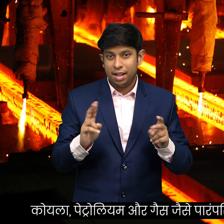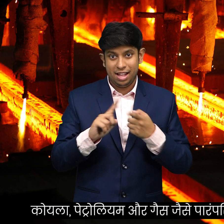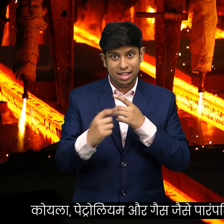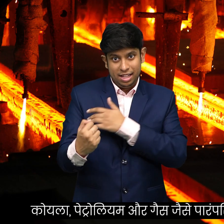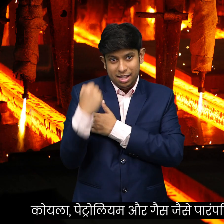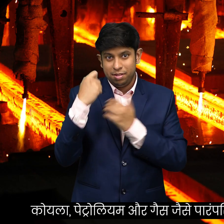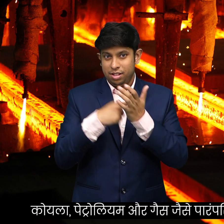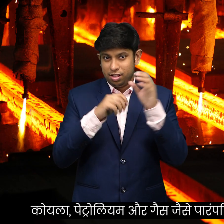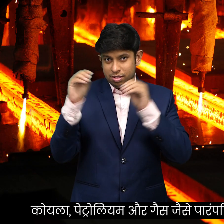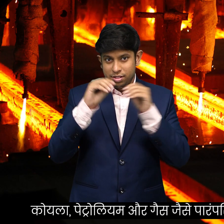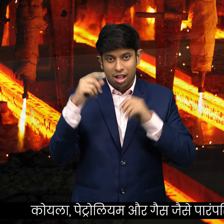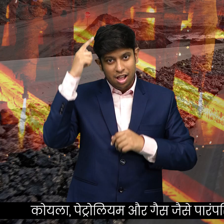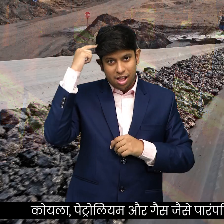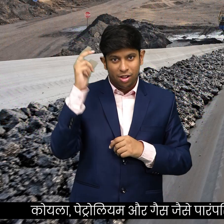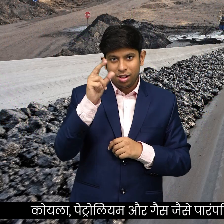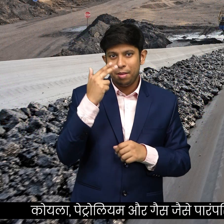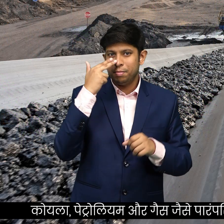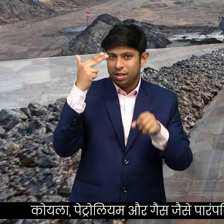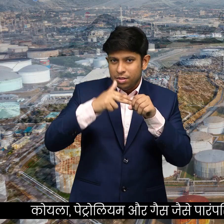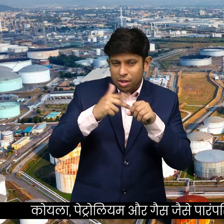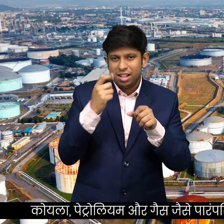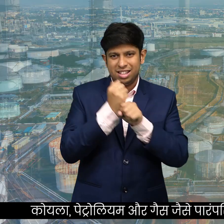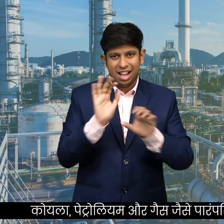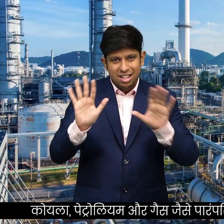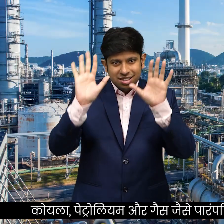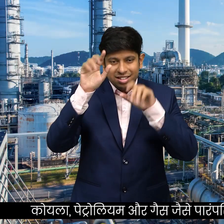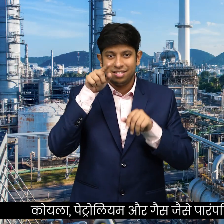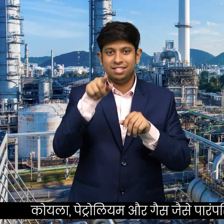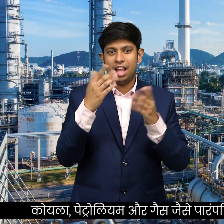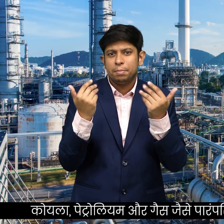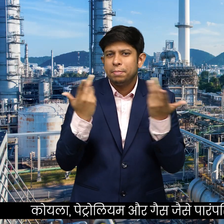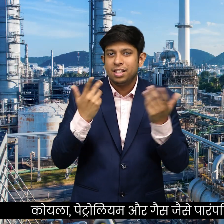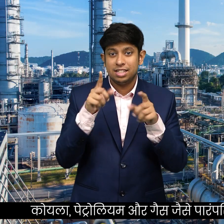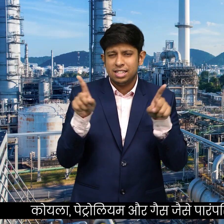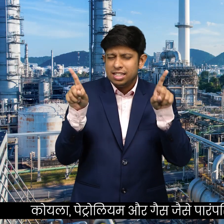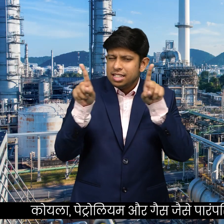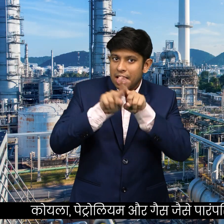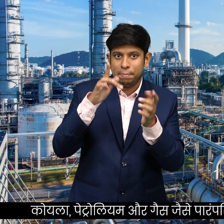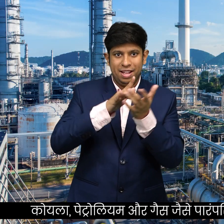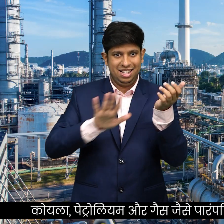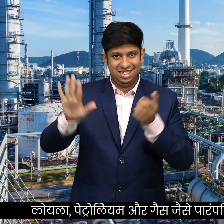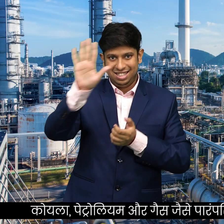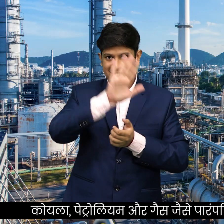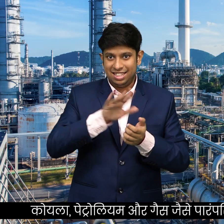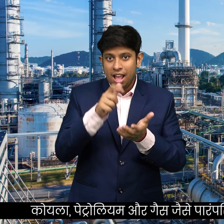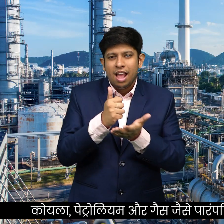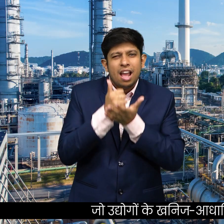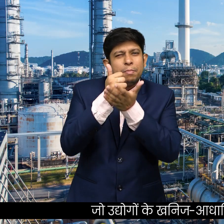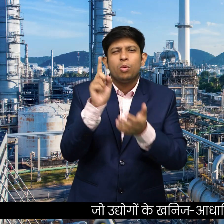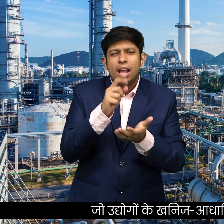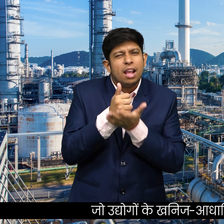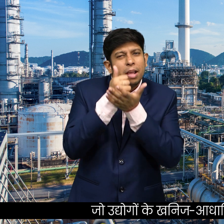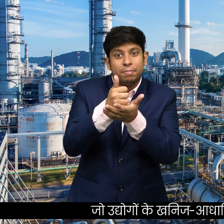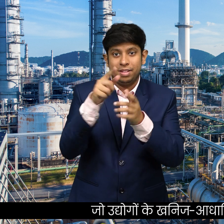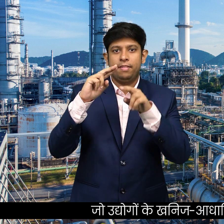कोयला, पेट्रोलियम और गैस जैसे पारंपरिक ऊर्जा संसाधन भी उन्हीं क्षेत्रों में उपलब्ध है